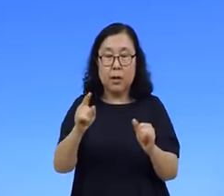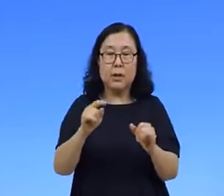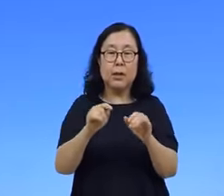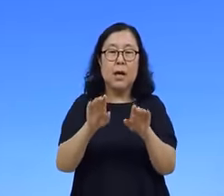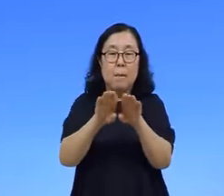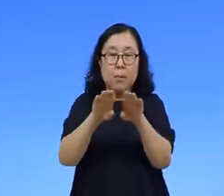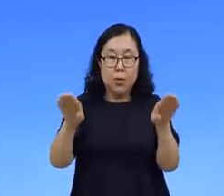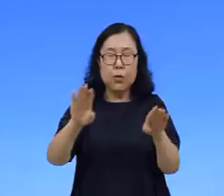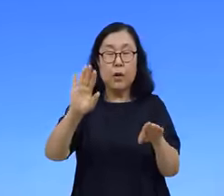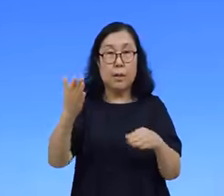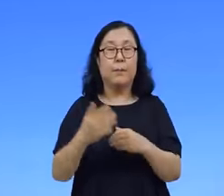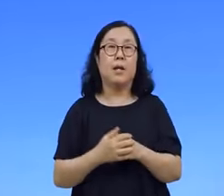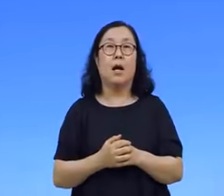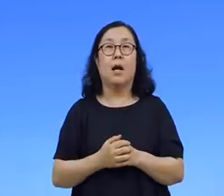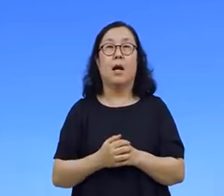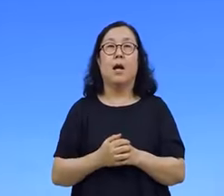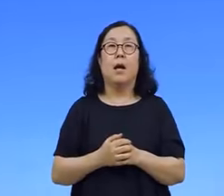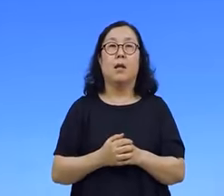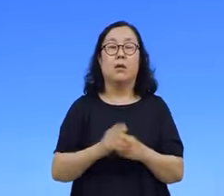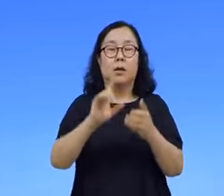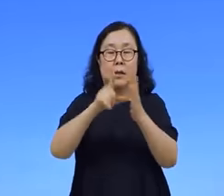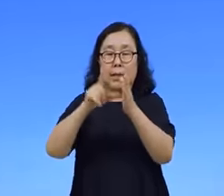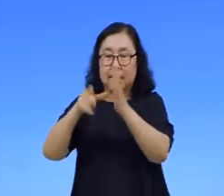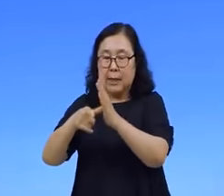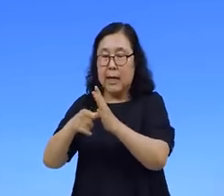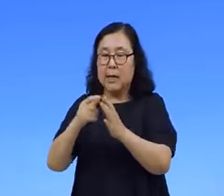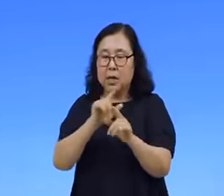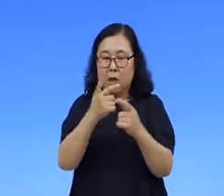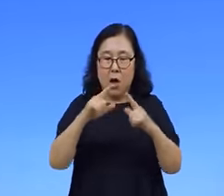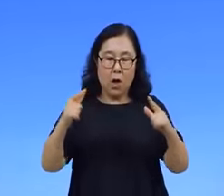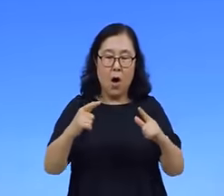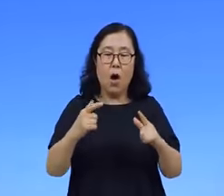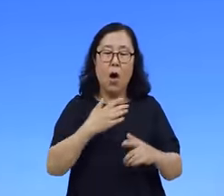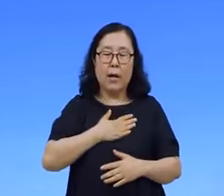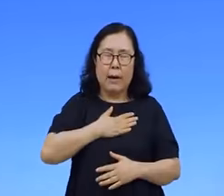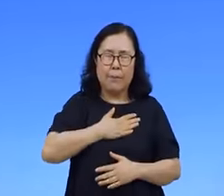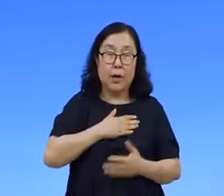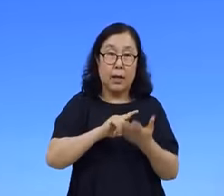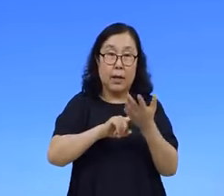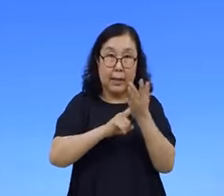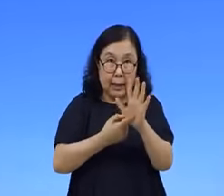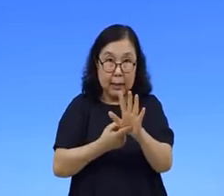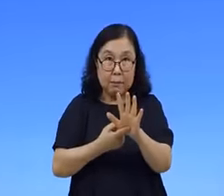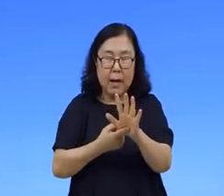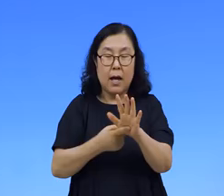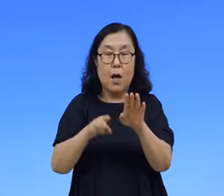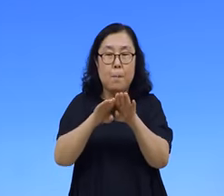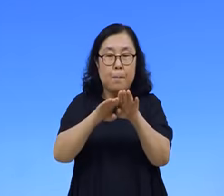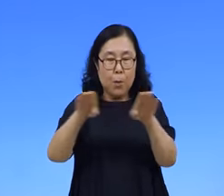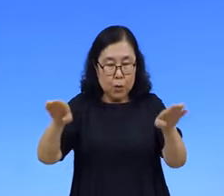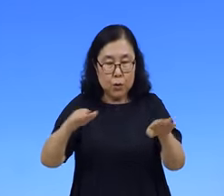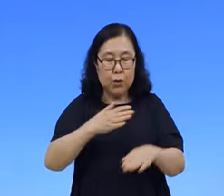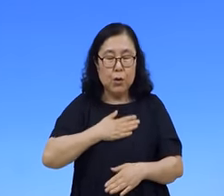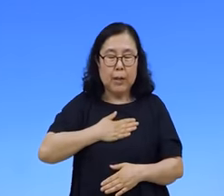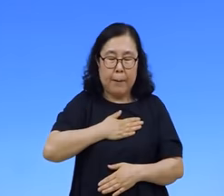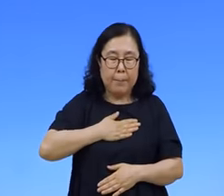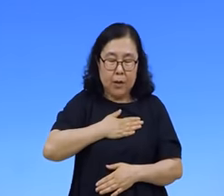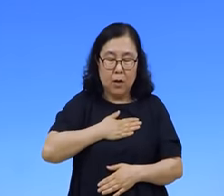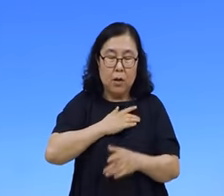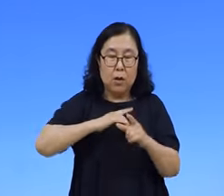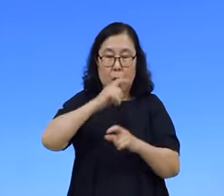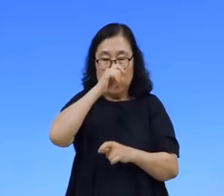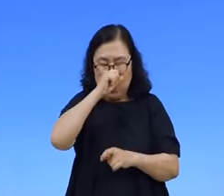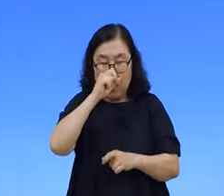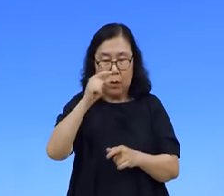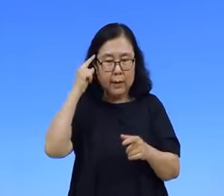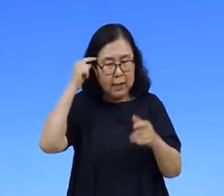잡습니다. 그래서 순간순간 여러 감정이 나타나겠지만 뇌는 표준으로 잡아놓은 감정을 더욱 선호하고 거기에